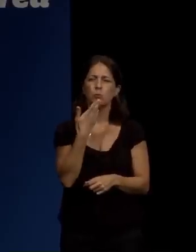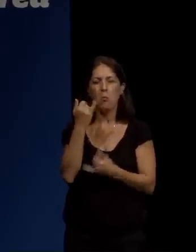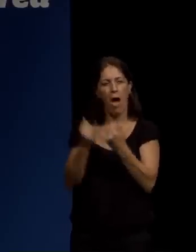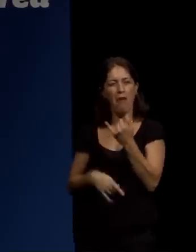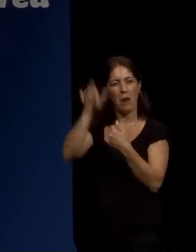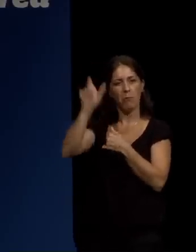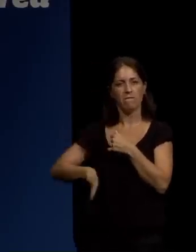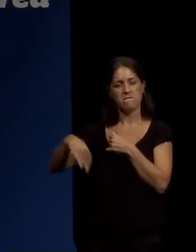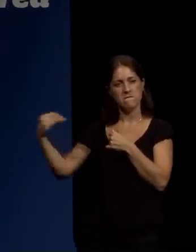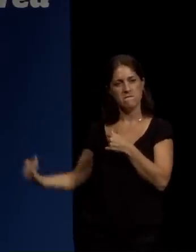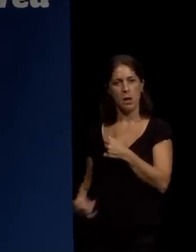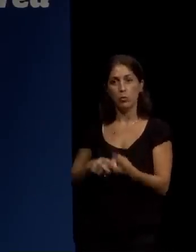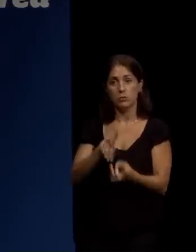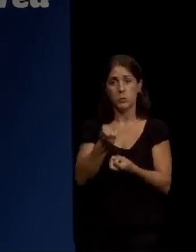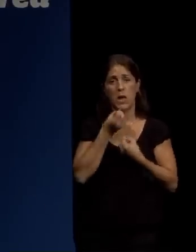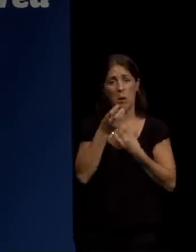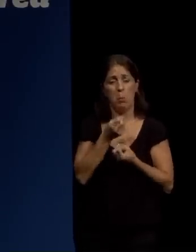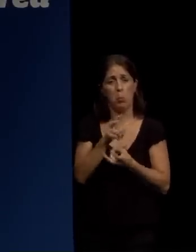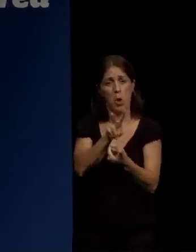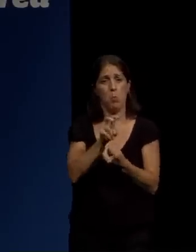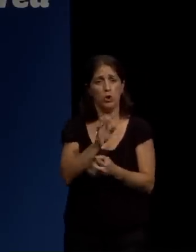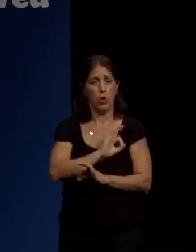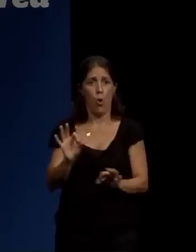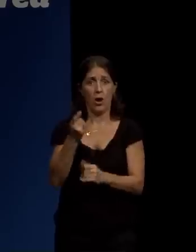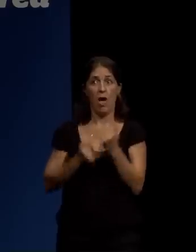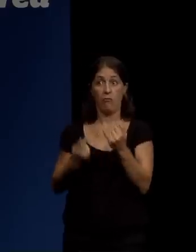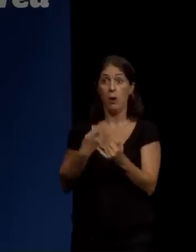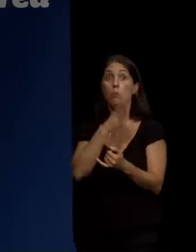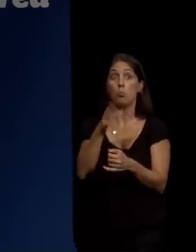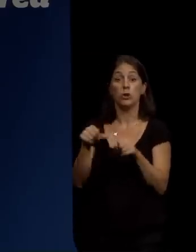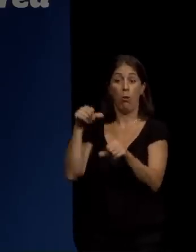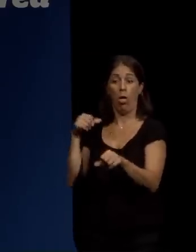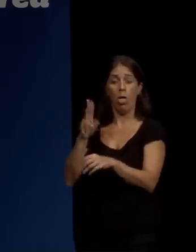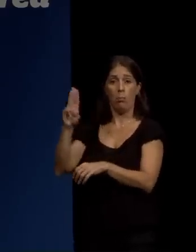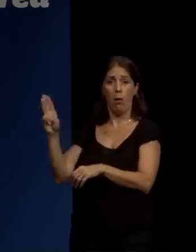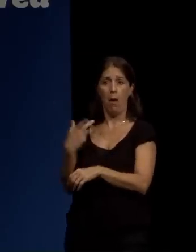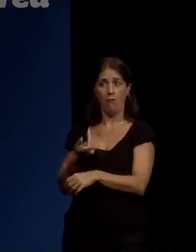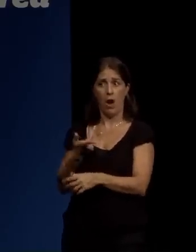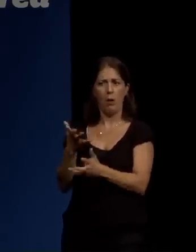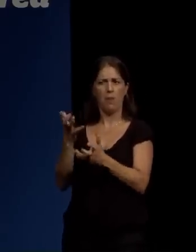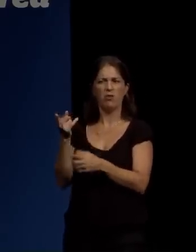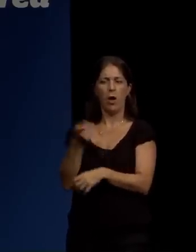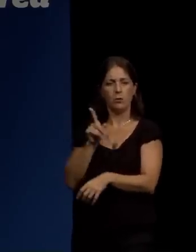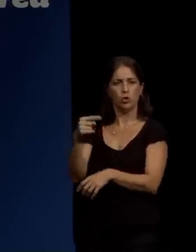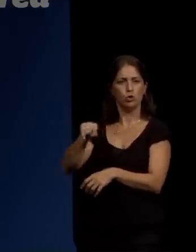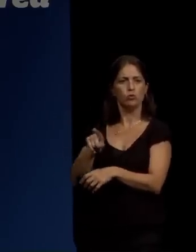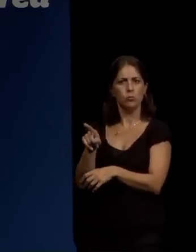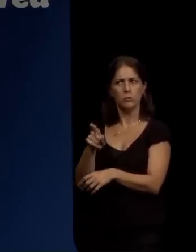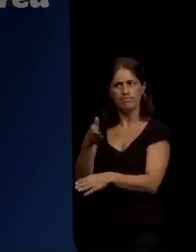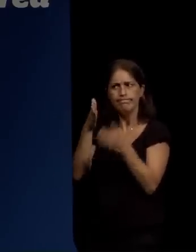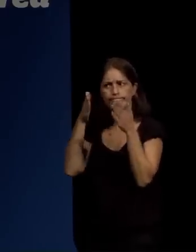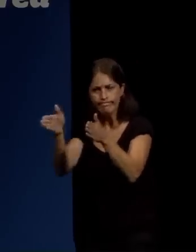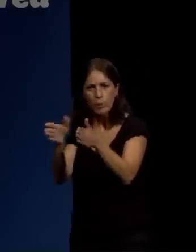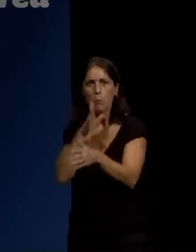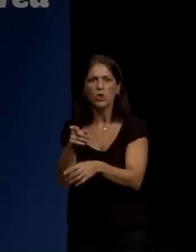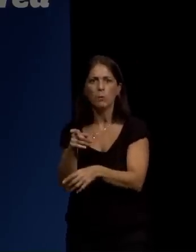hasta ahora non están gravadas porque foron absolutamente privilexiadas polo Partido Popular, ali iremos a meter a caixa, porque é onde están os